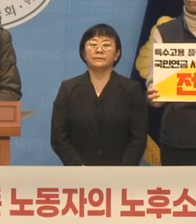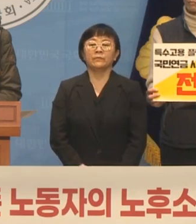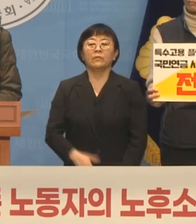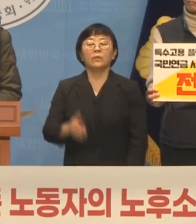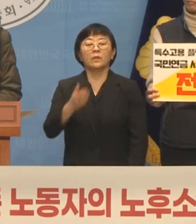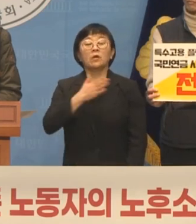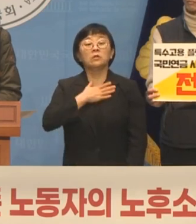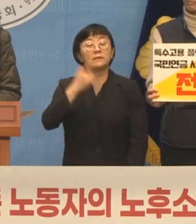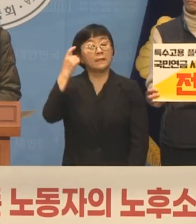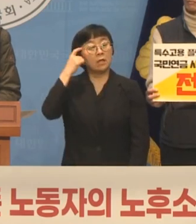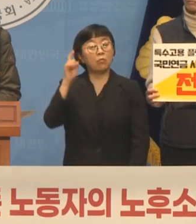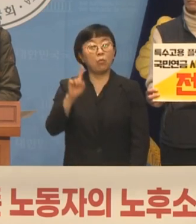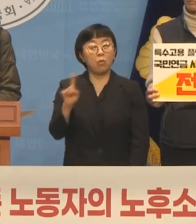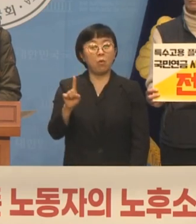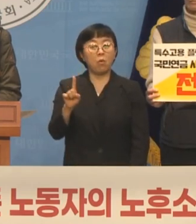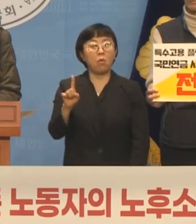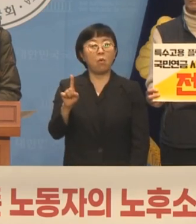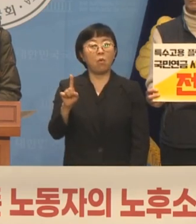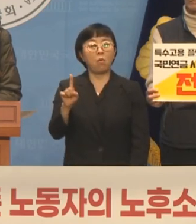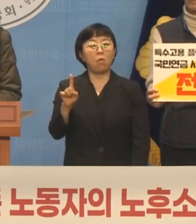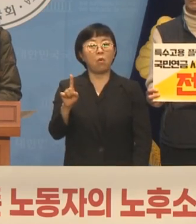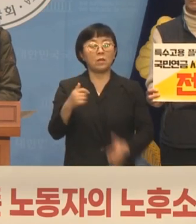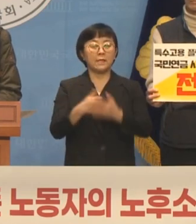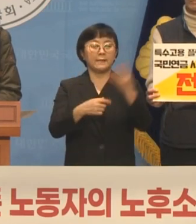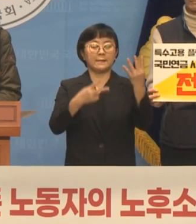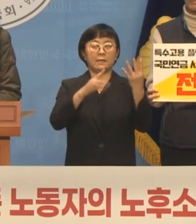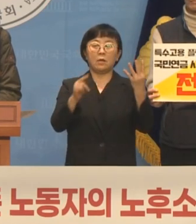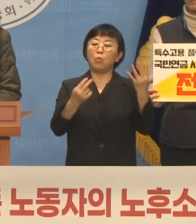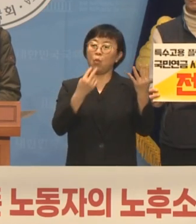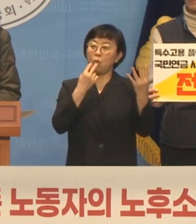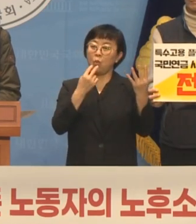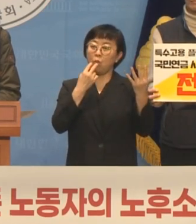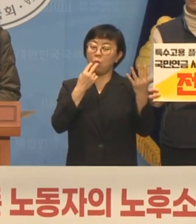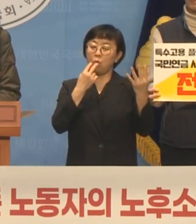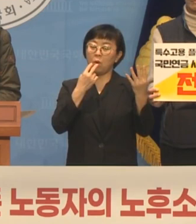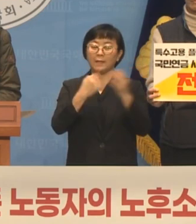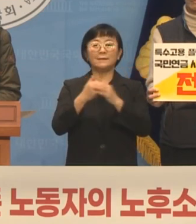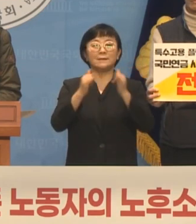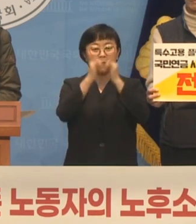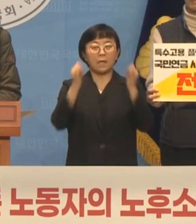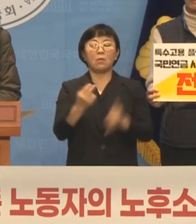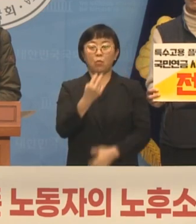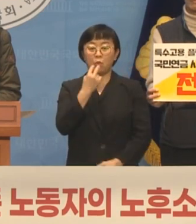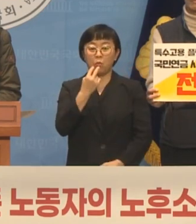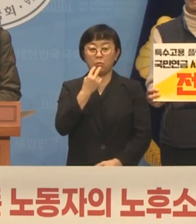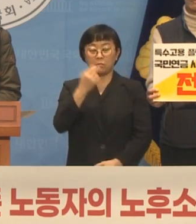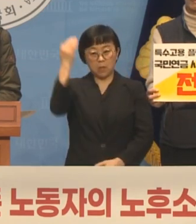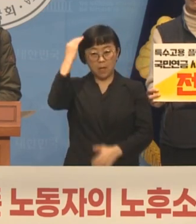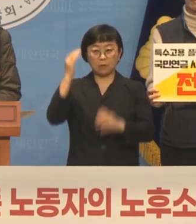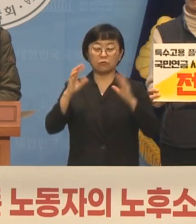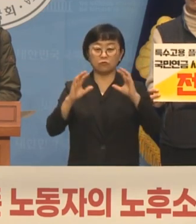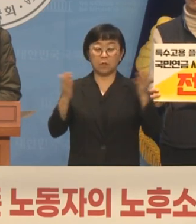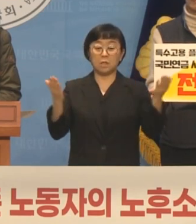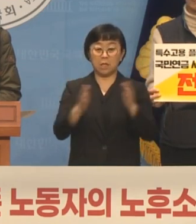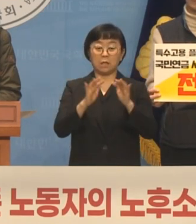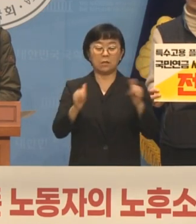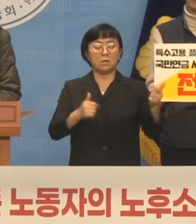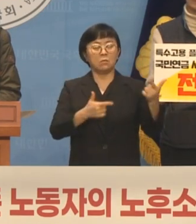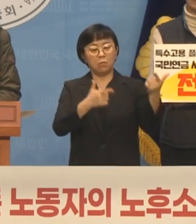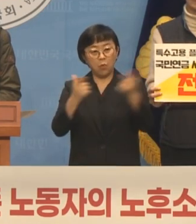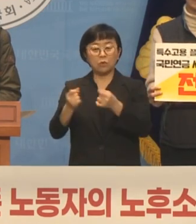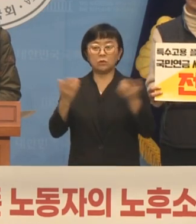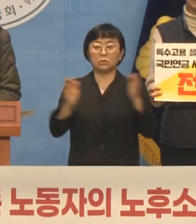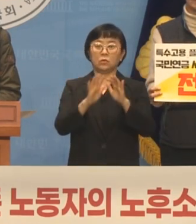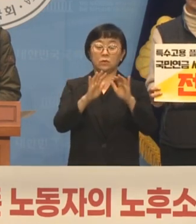저는 이렇게 생각합니다. 적어도 4대 보험은, 사회보험은 대한민국에서 일하는 모든